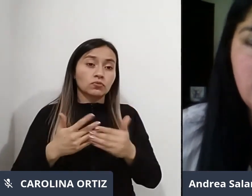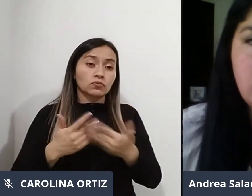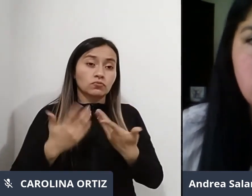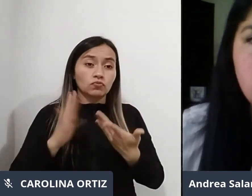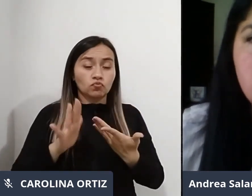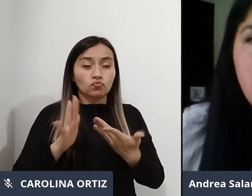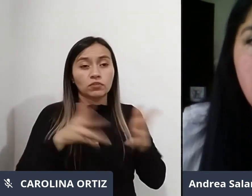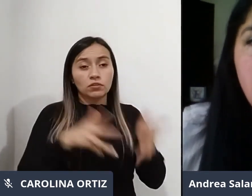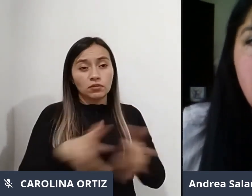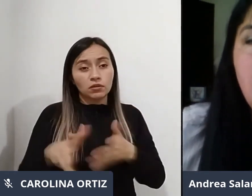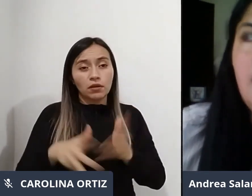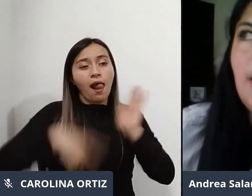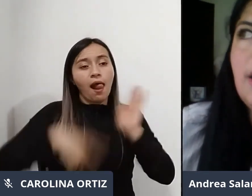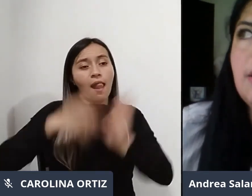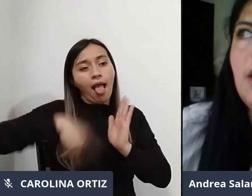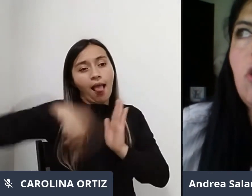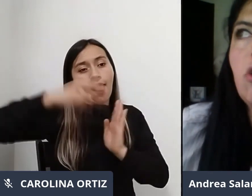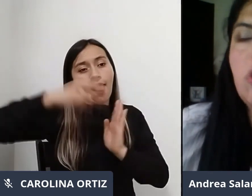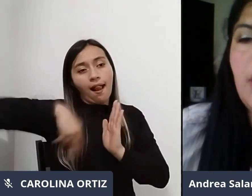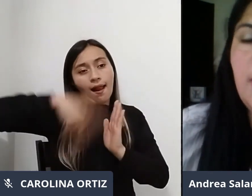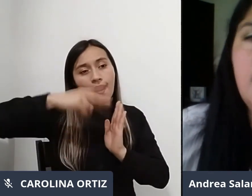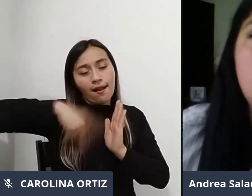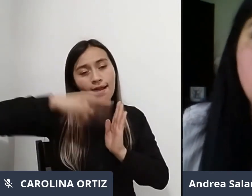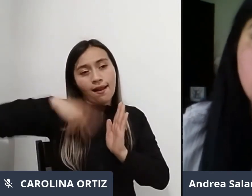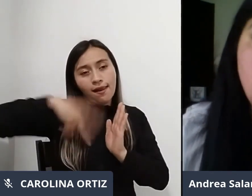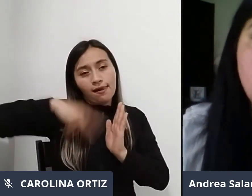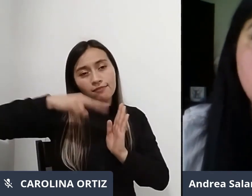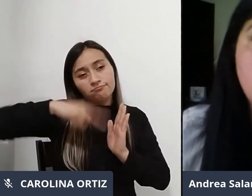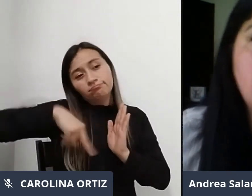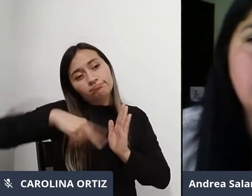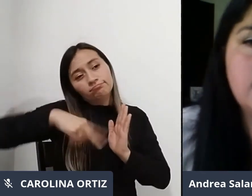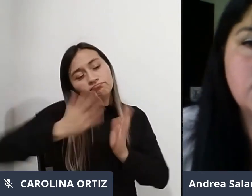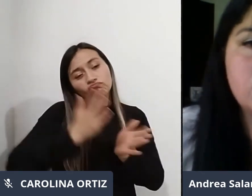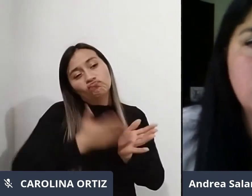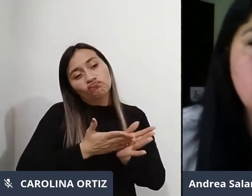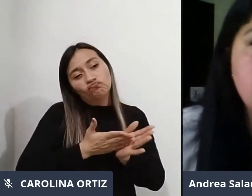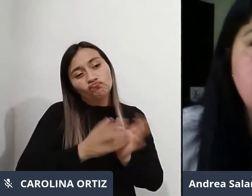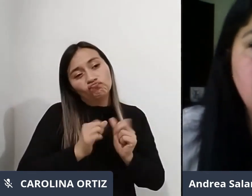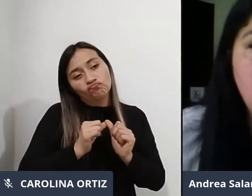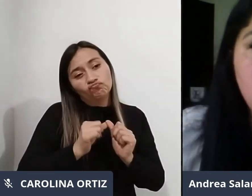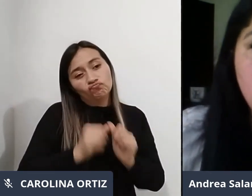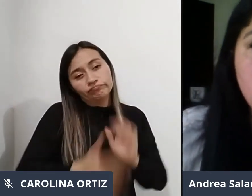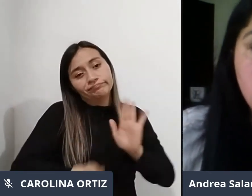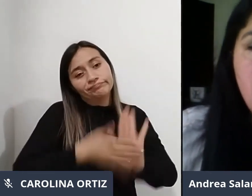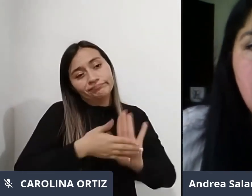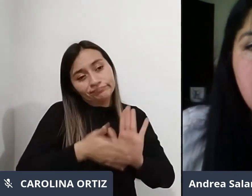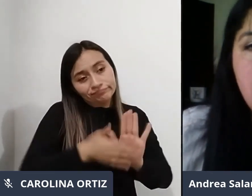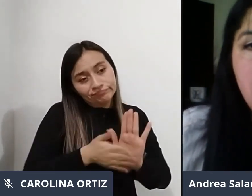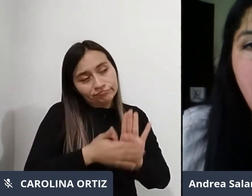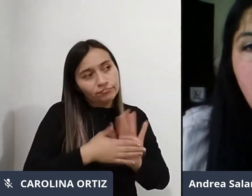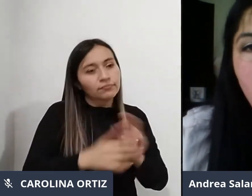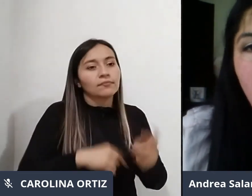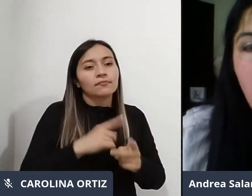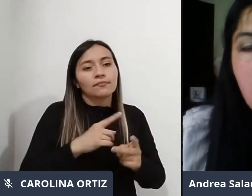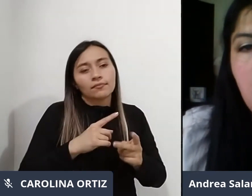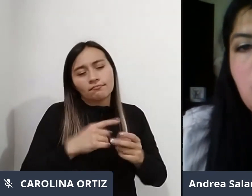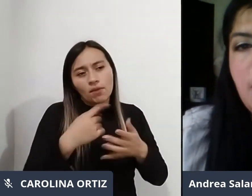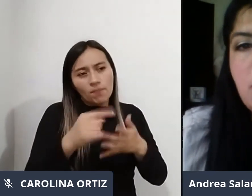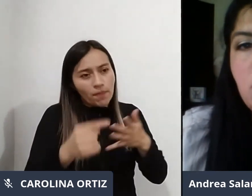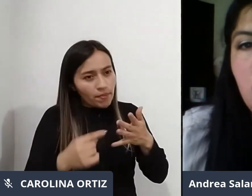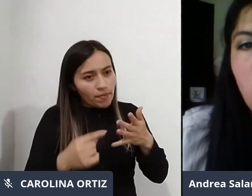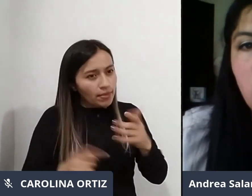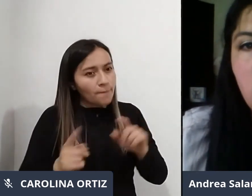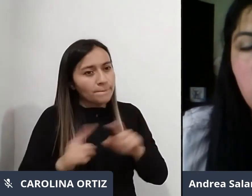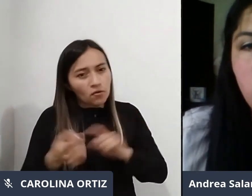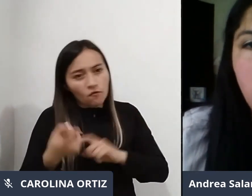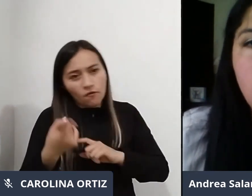analizando textos de corte continuo, o sea, textos argumentativos, etcétera, y no analizamos